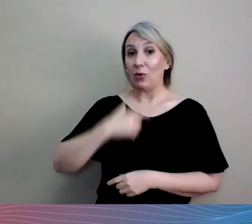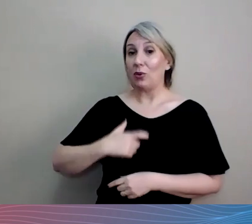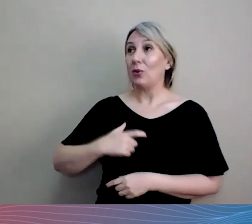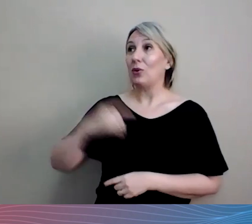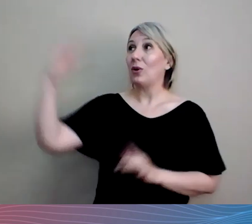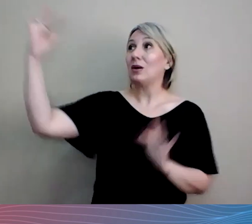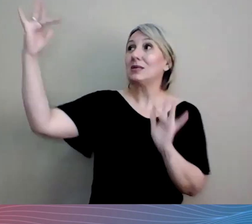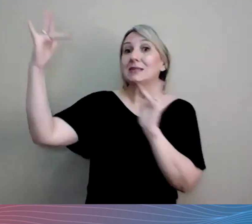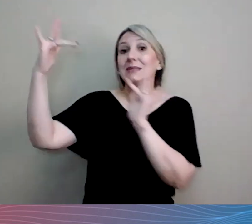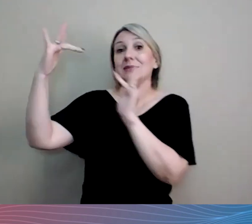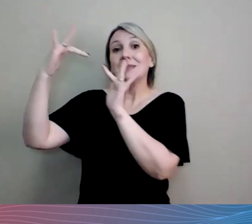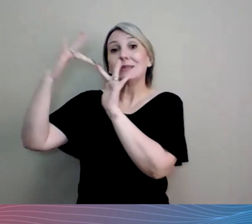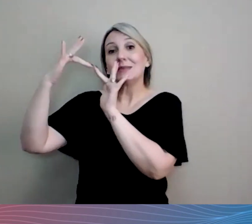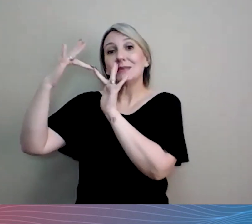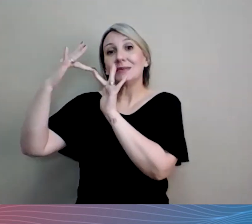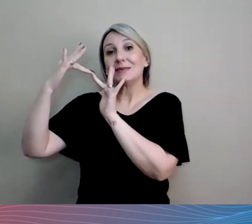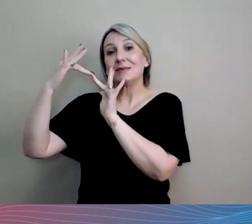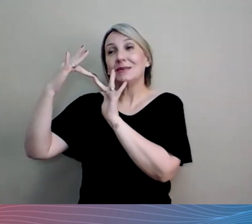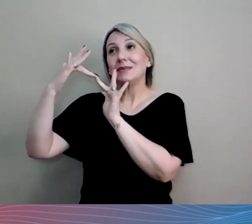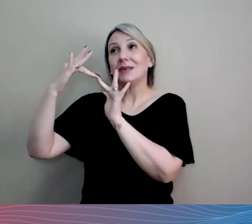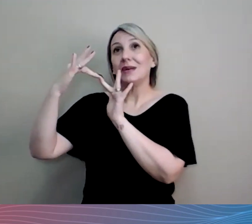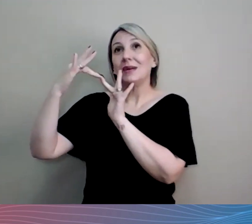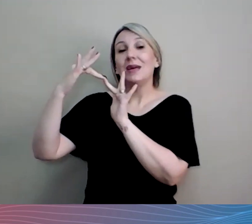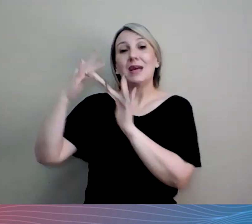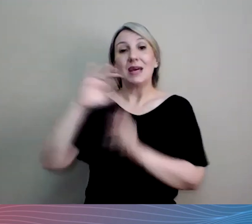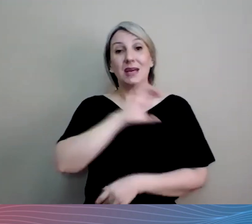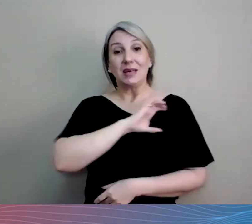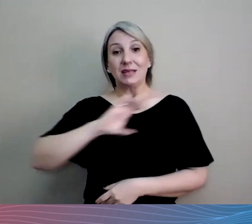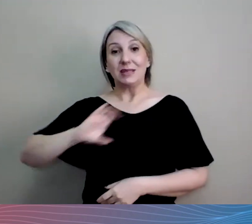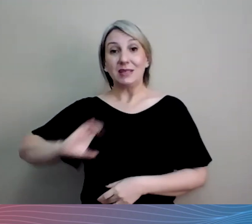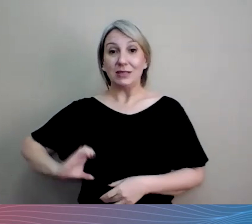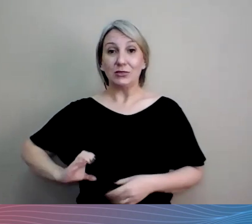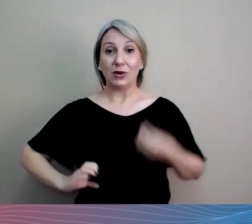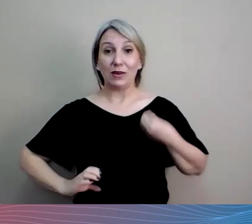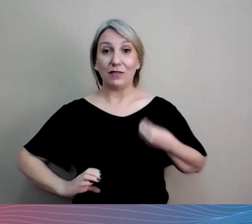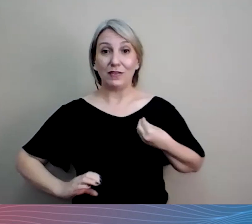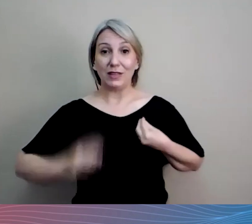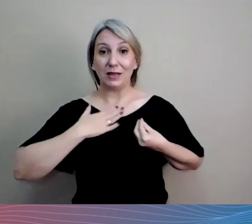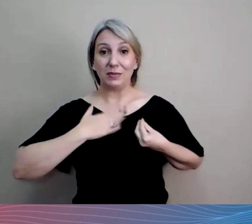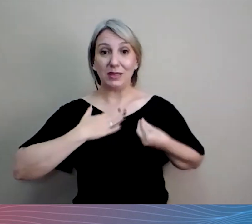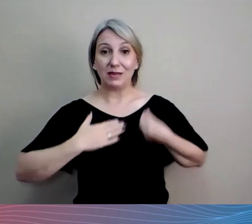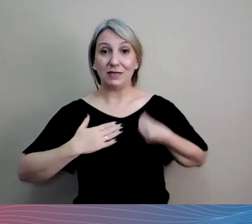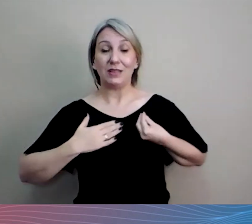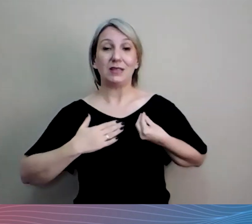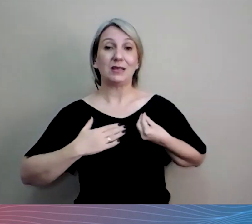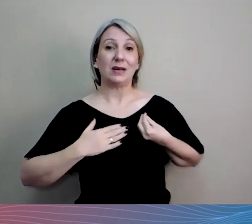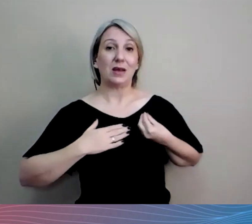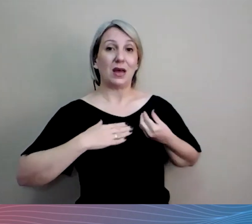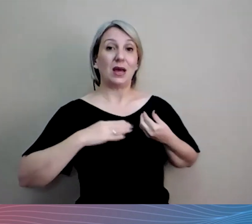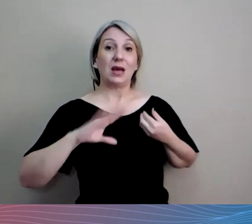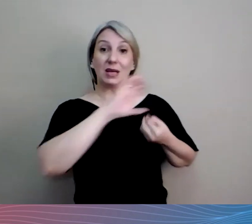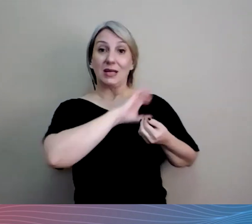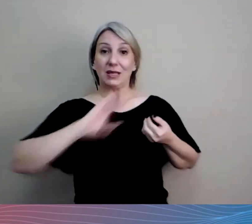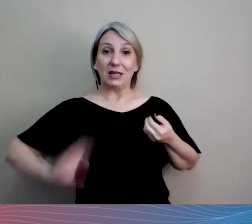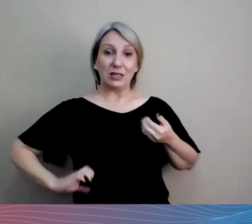eu estou encabeçado em Cristo. Ele é o meu Senhor. E por estar submisso a